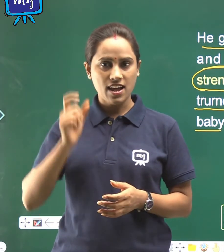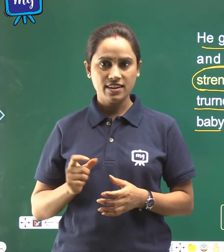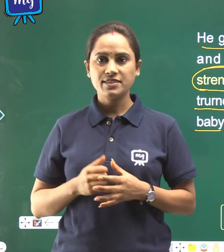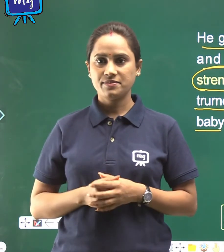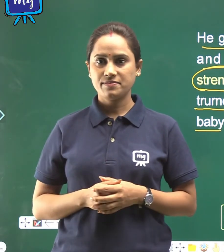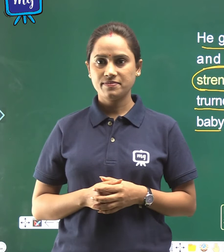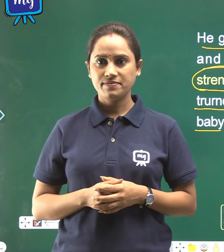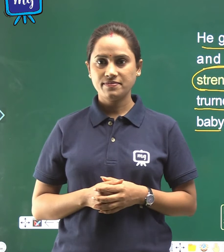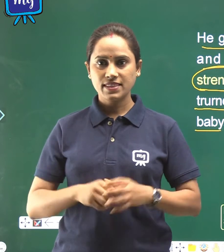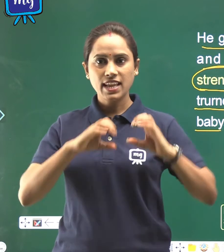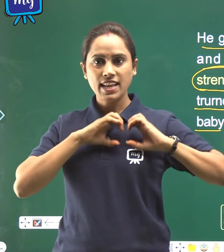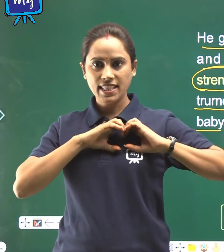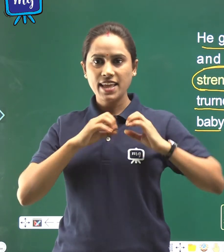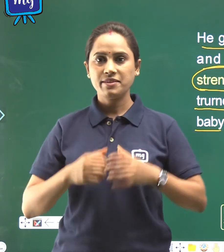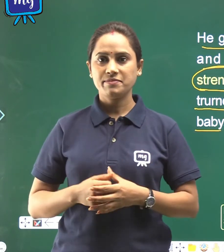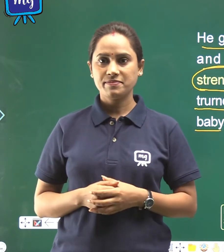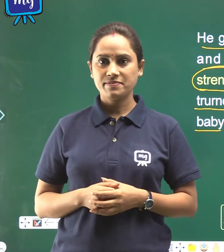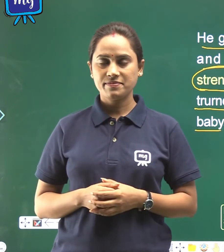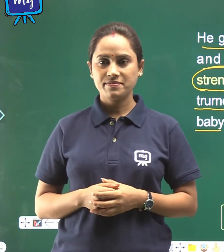heart, हृदय,